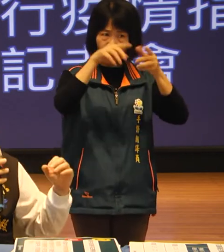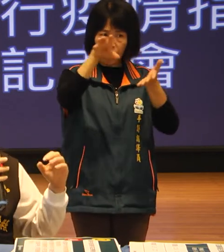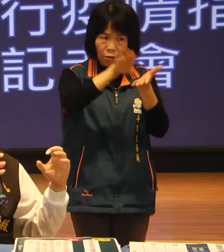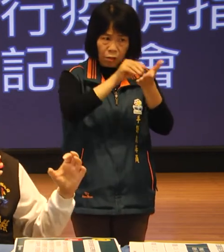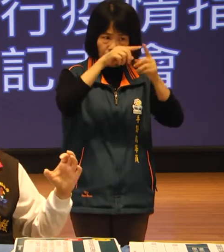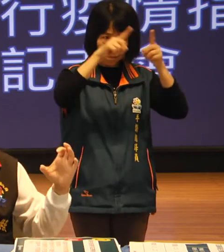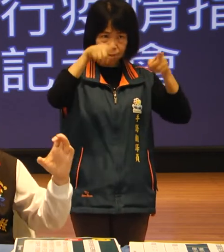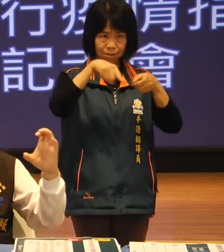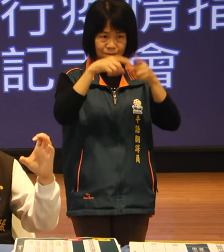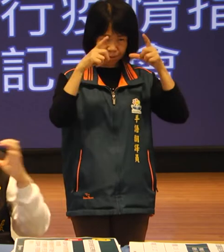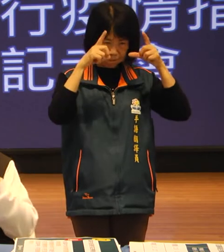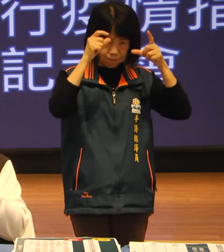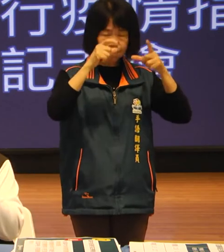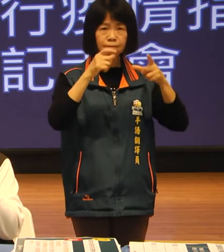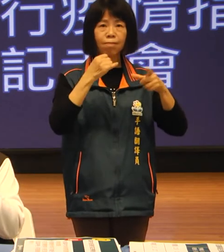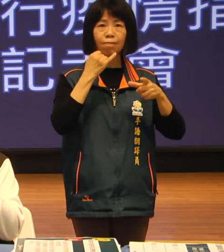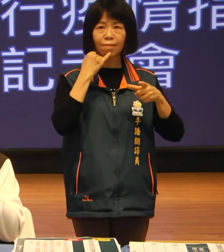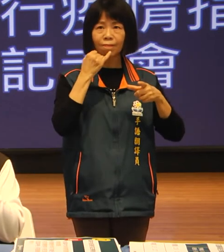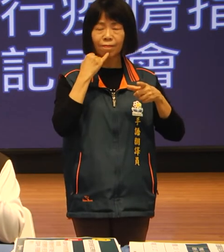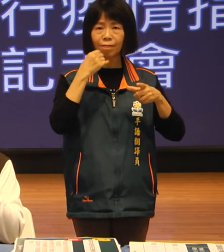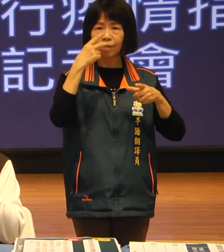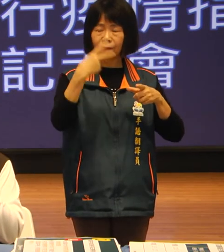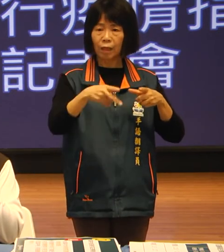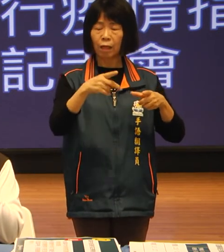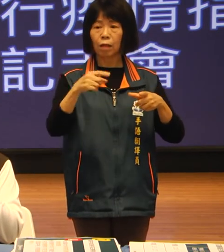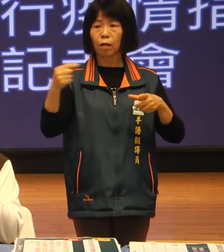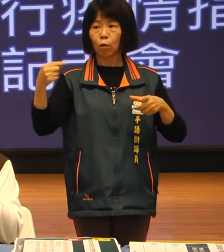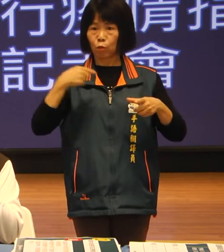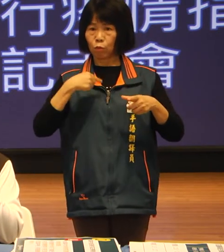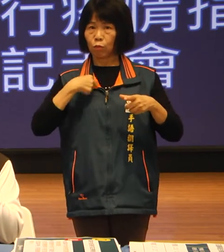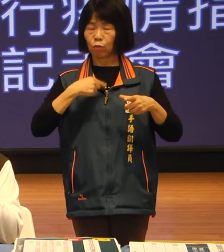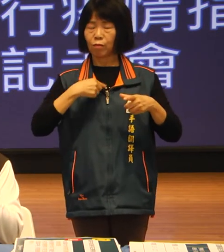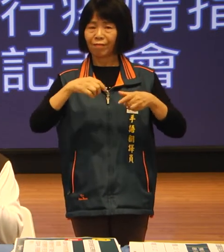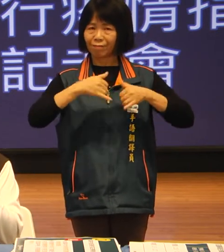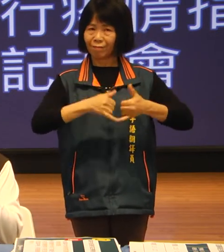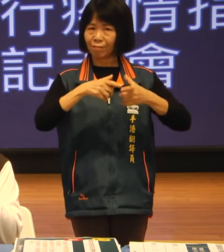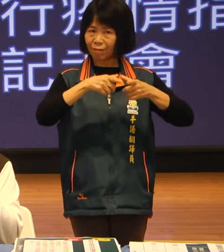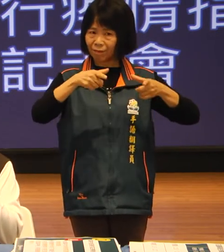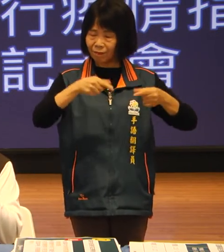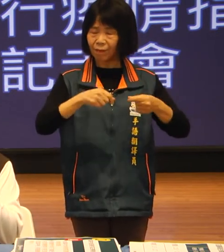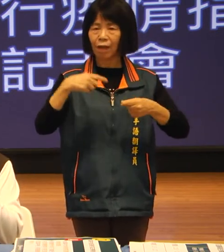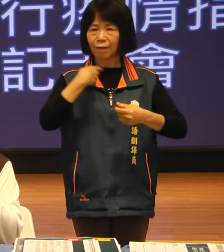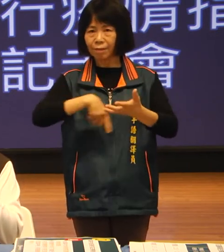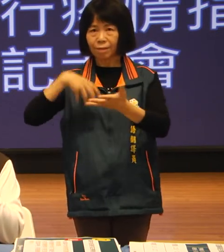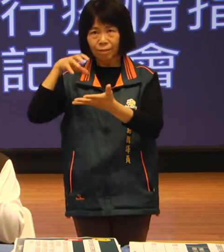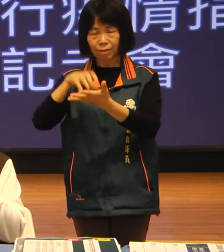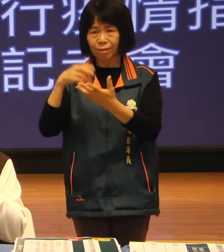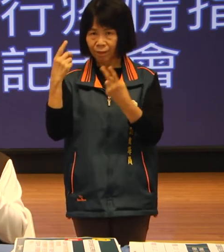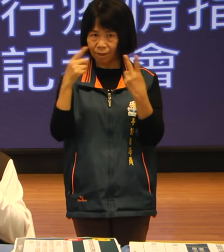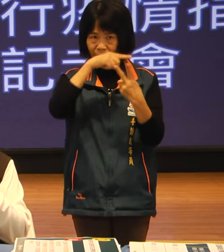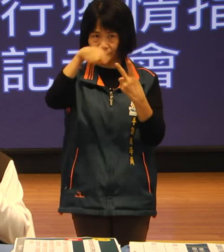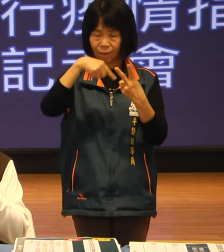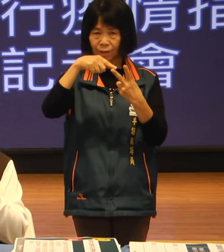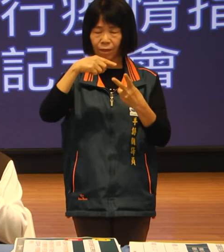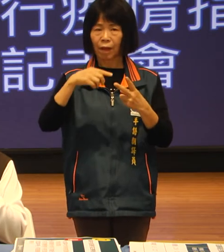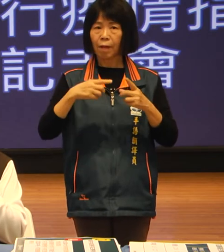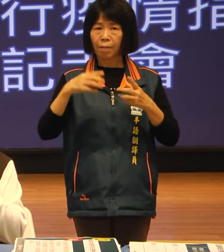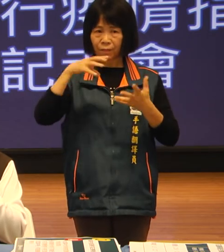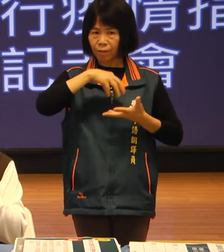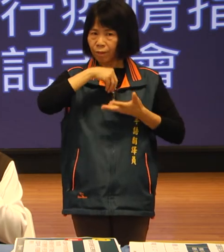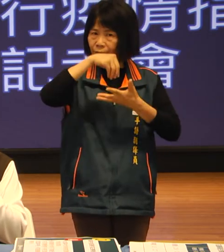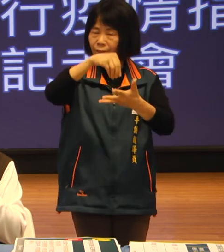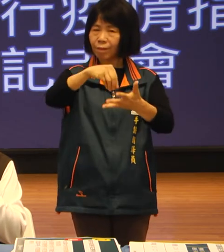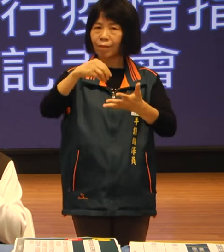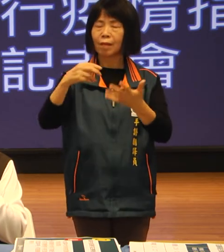你可以把它照下来拍下来，再带我的健保卡和我的身份证到花莲市卫生